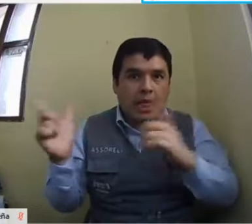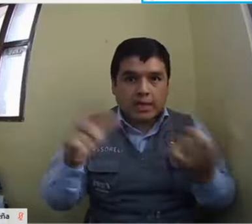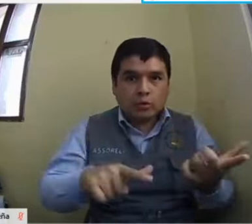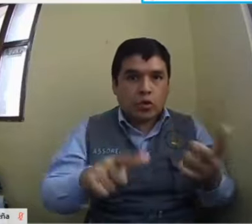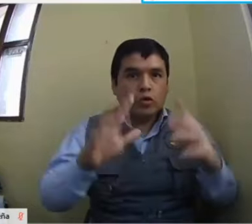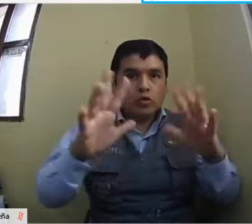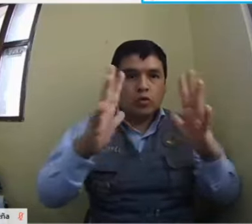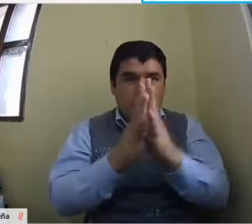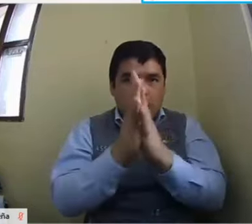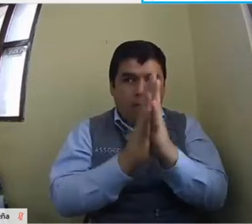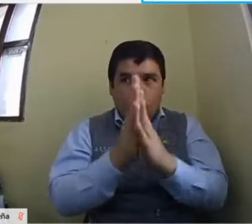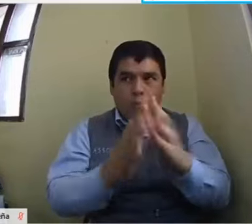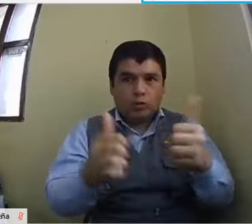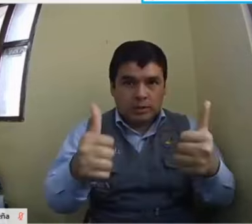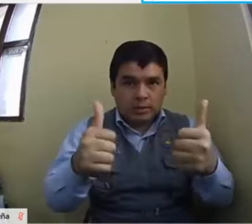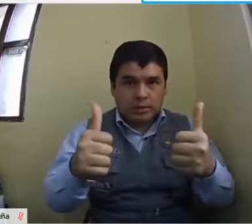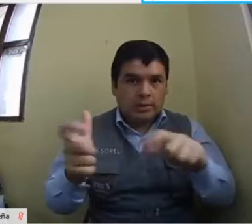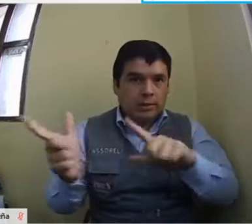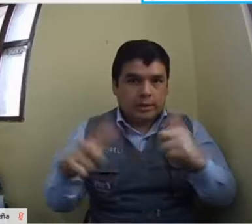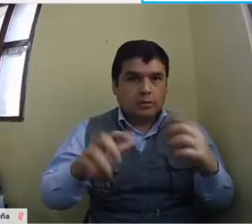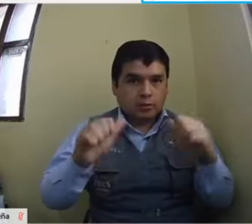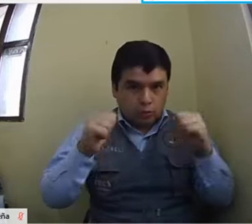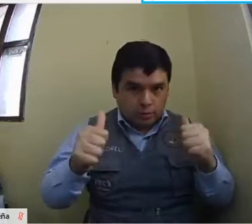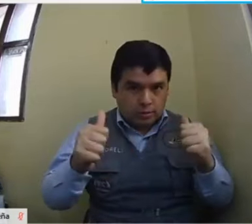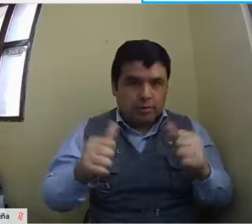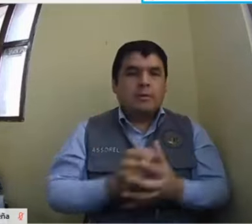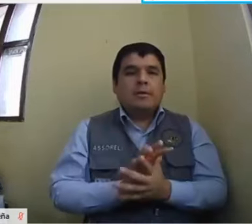Ahora sí, sus manos están un poco listas, ¿sí?